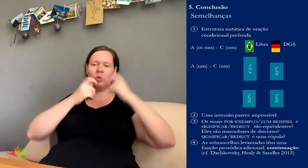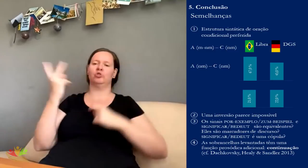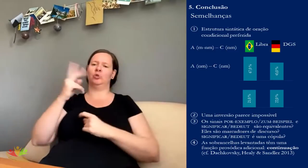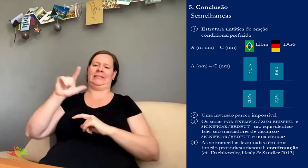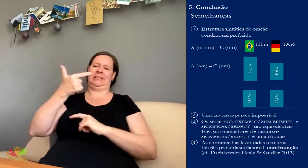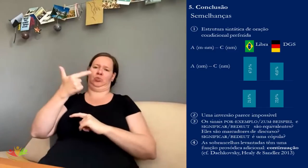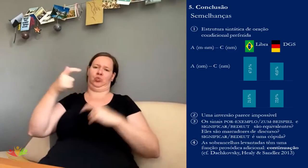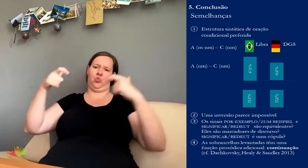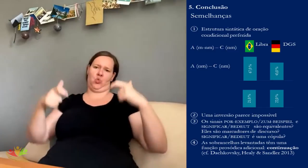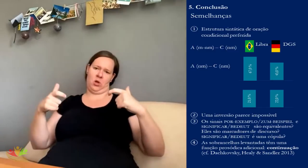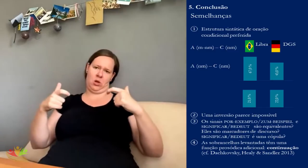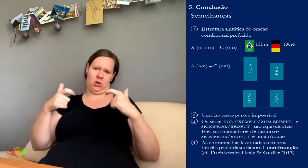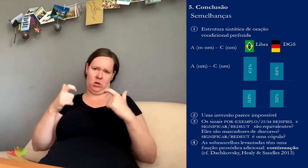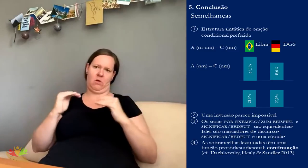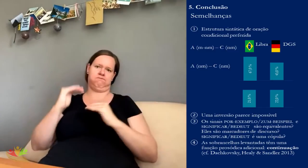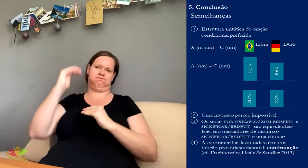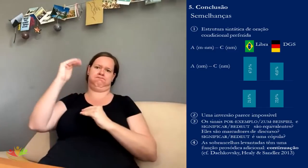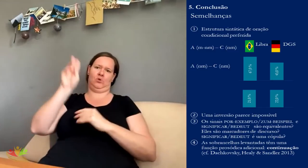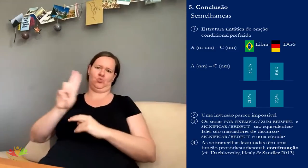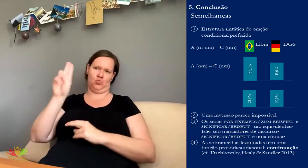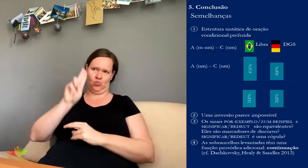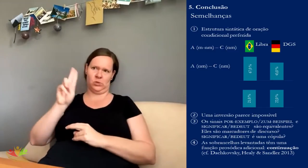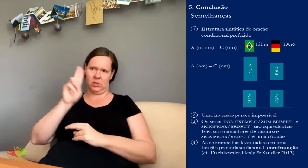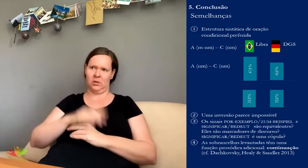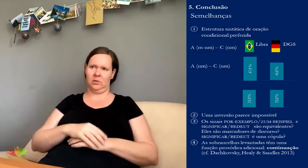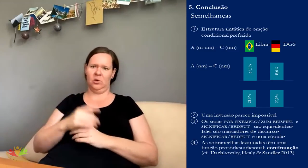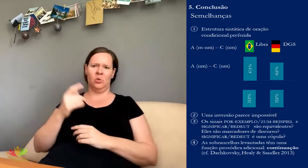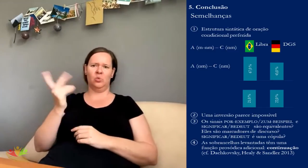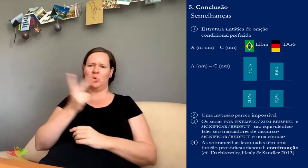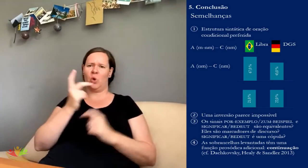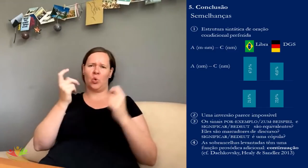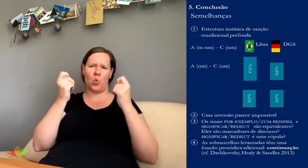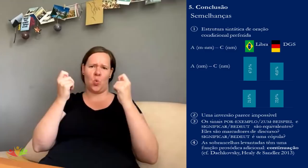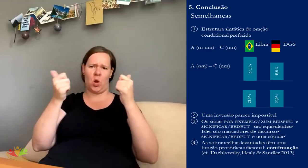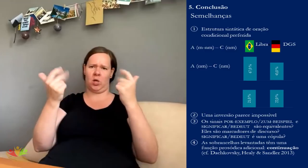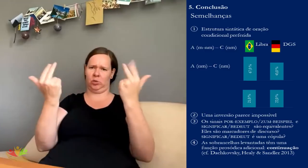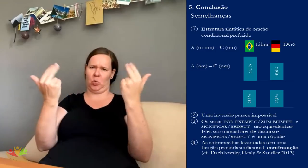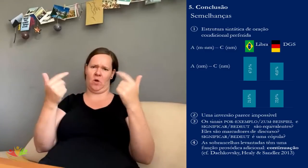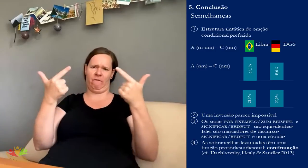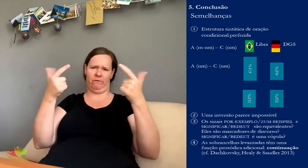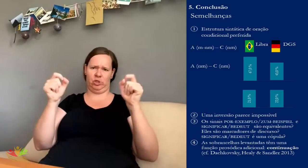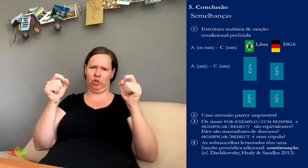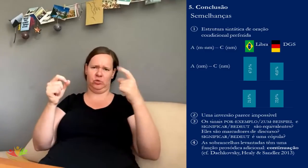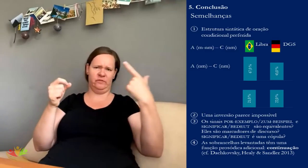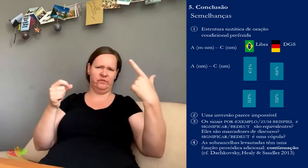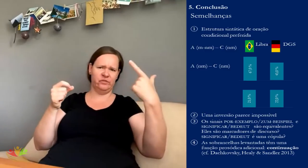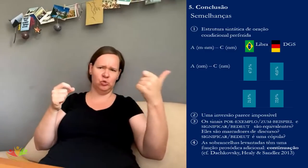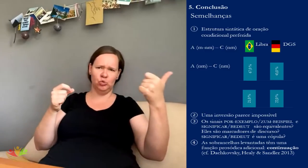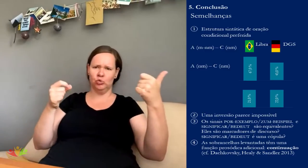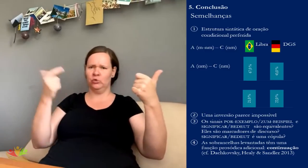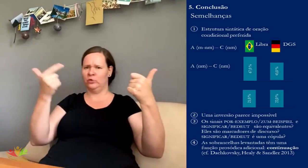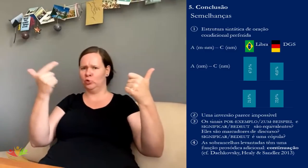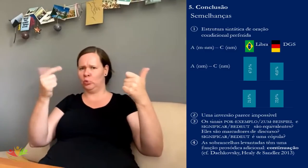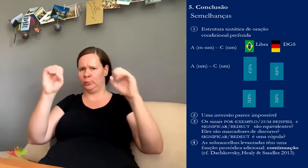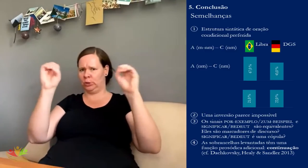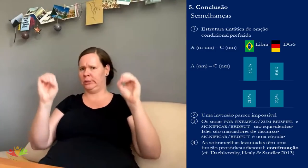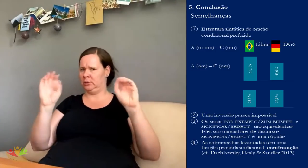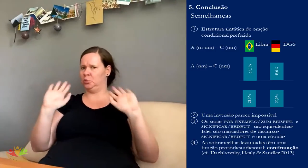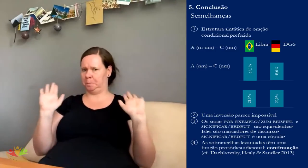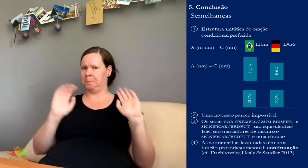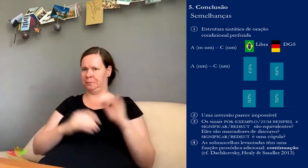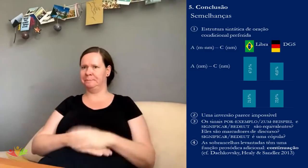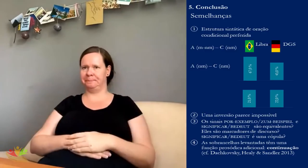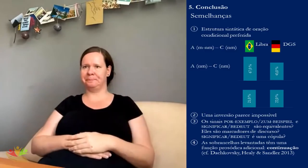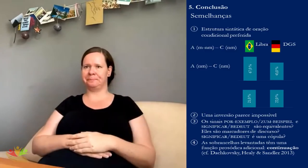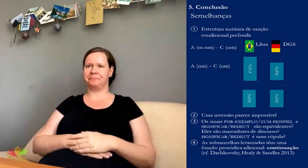manual. Mas as duas línguas também fazem o uso da oração antecedente e